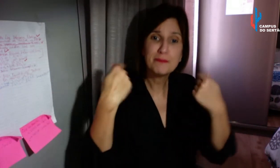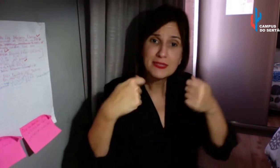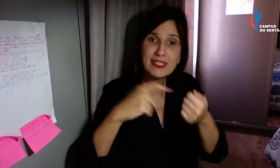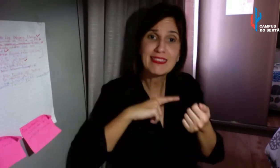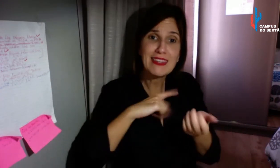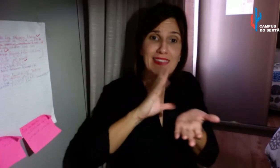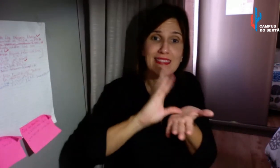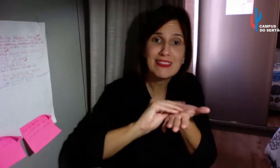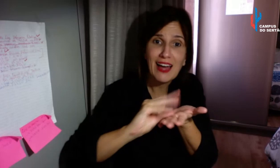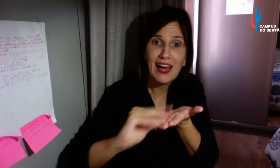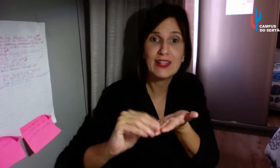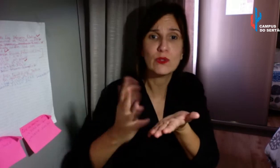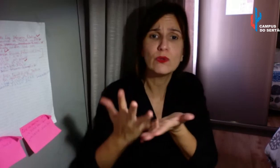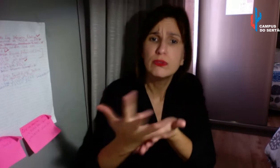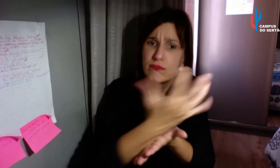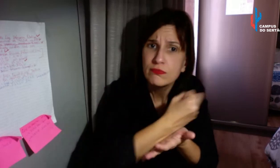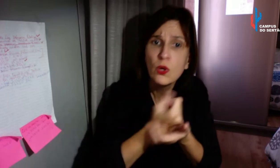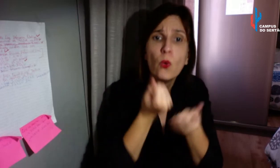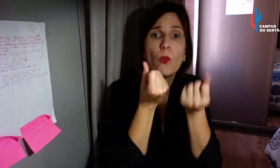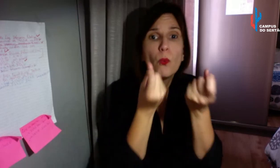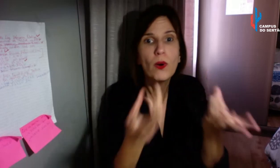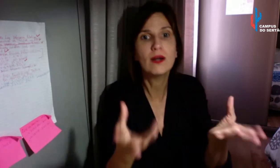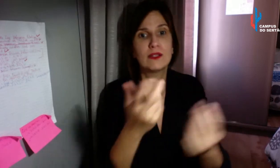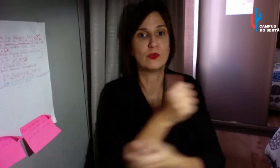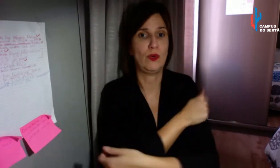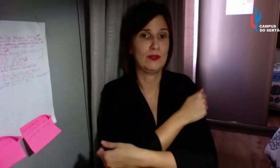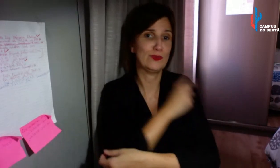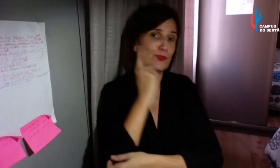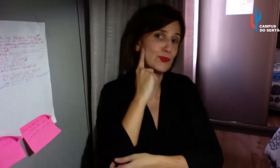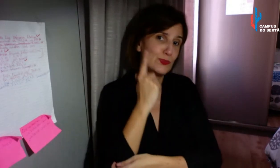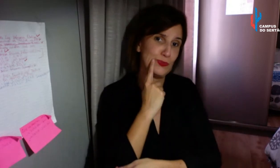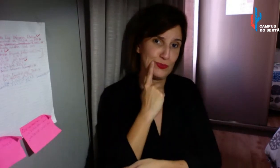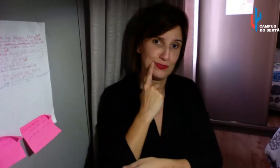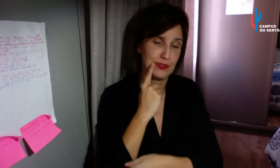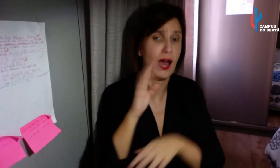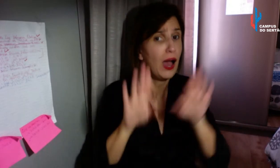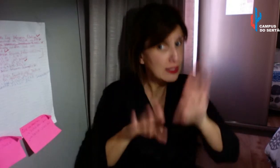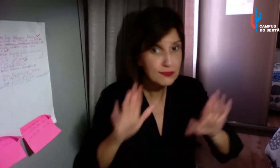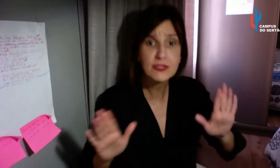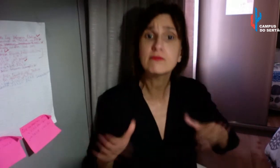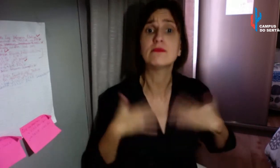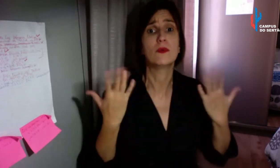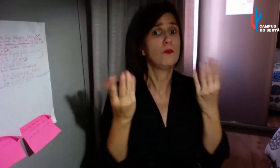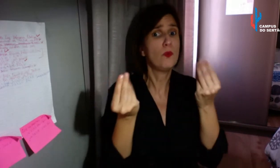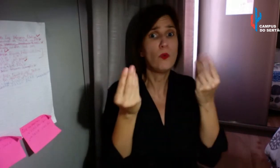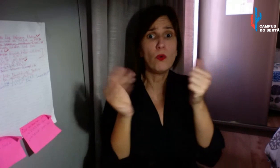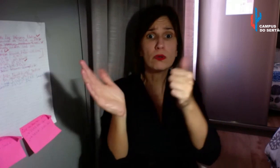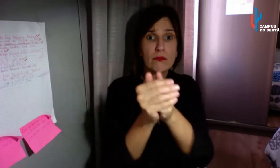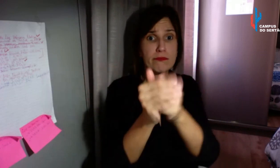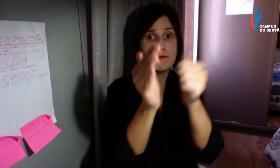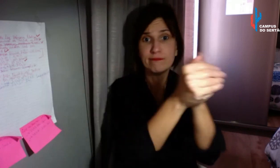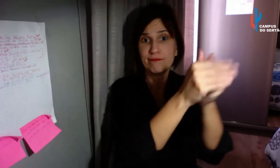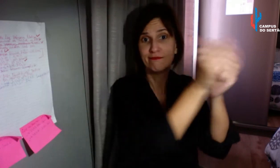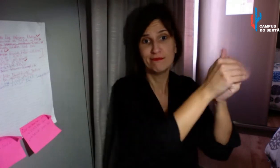coloque essas crianças com uma educação garantida por intérpretes, que não é o nosso interesse.